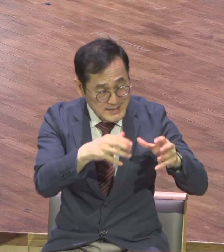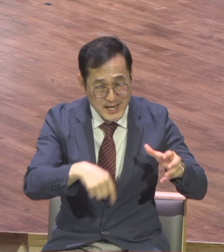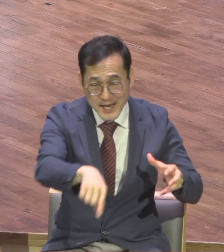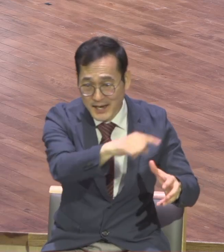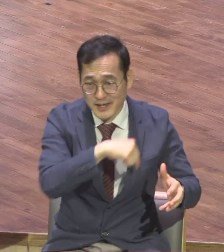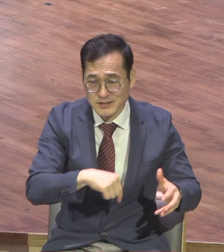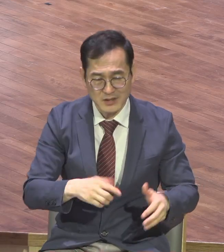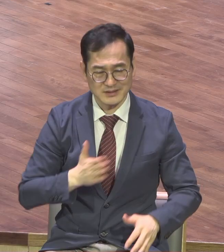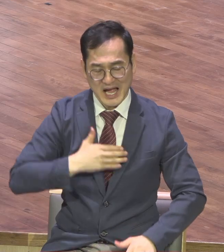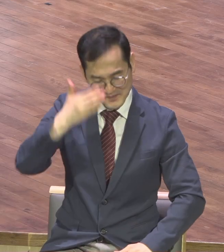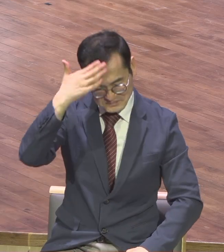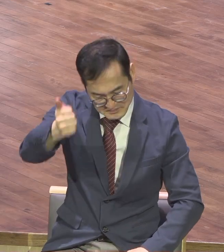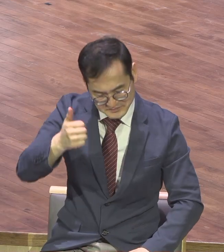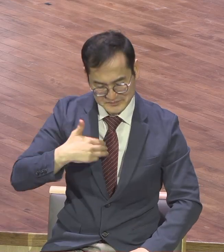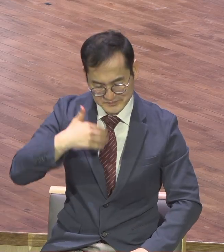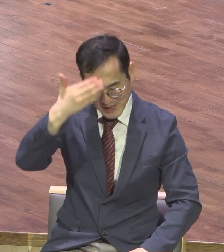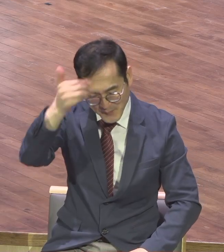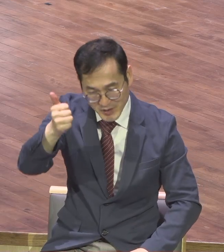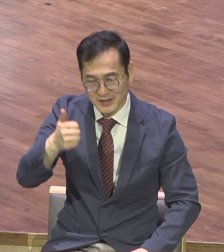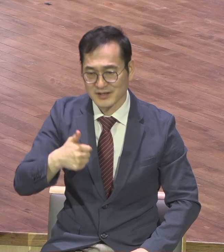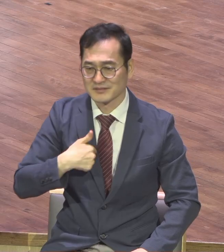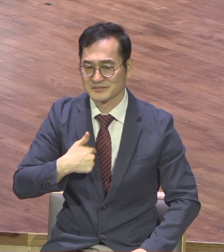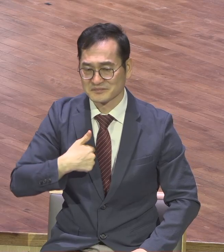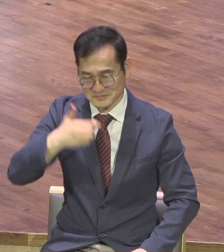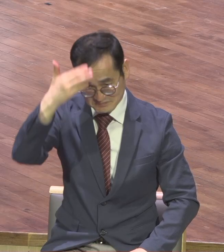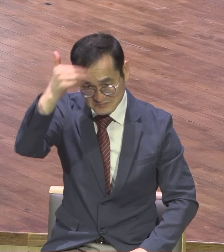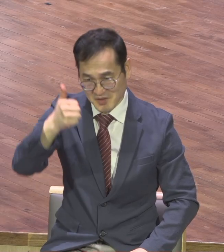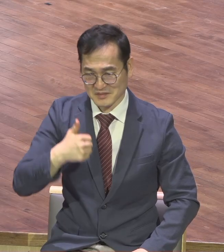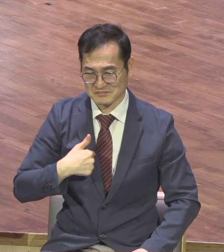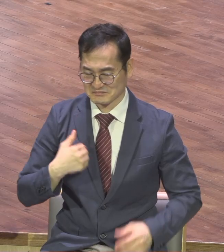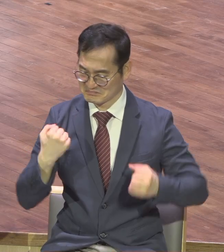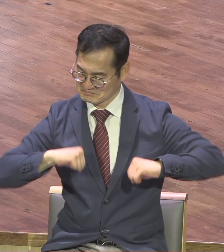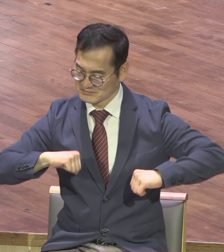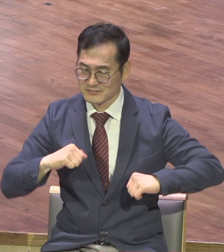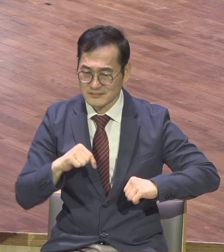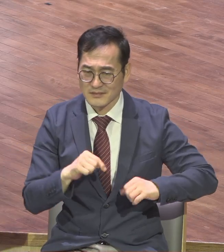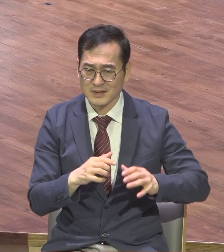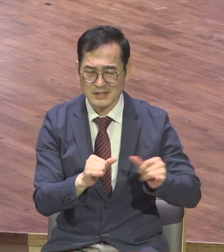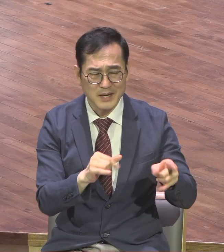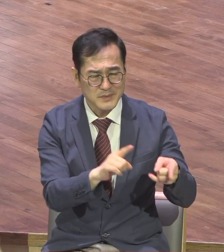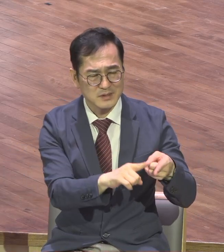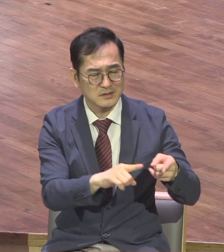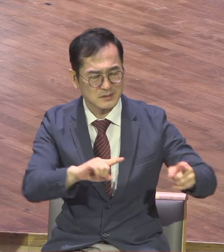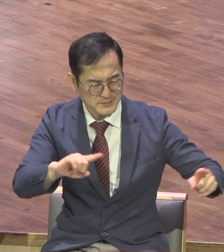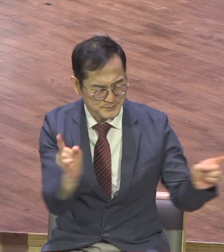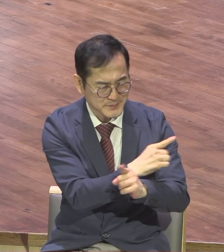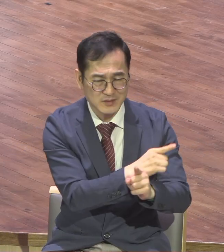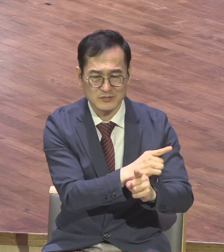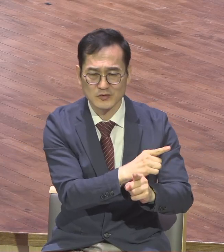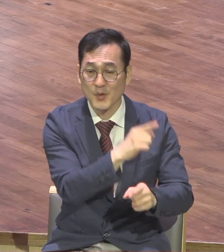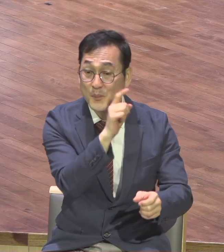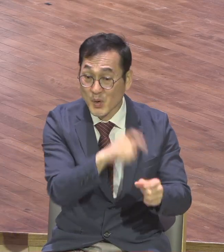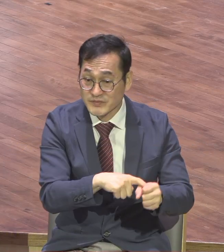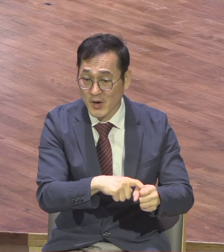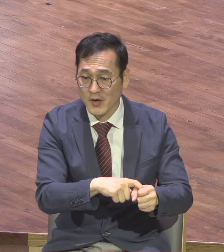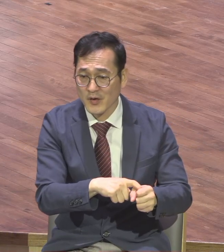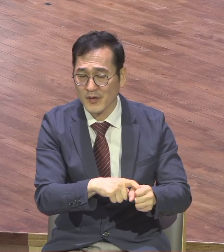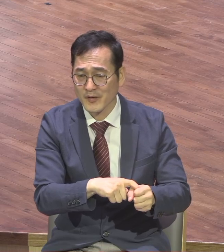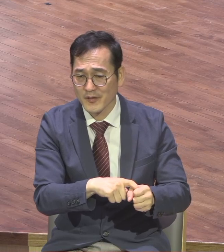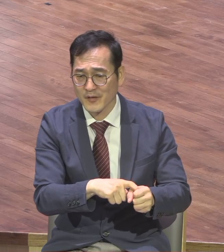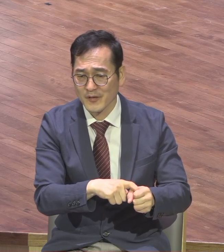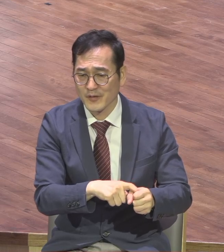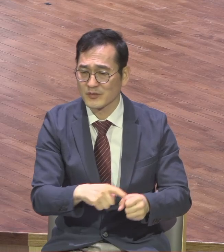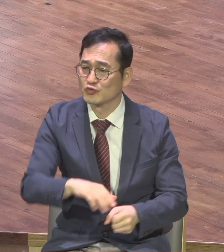그걸 감당하도록 우리에게 천명, 소명, 사명이 주어졌다는 것입니다. 이걸 간단하게 요약하면 그게